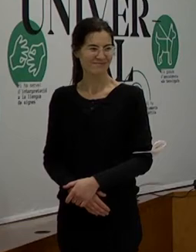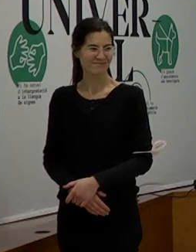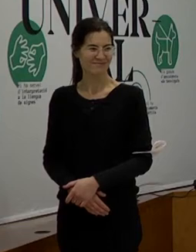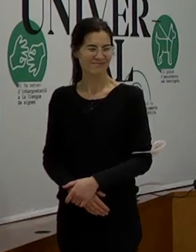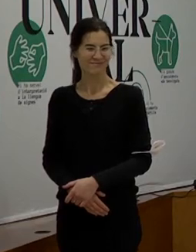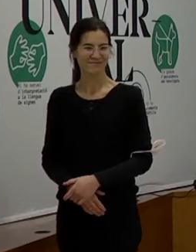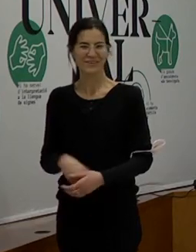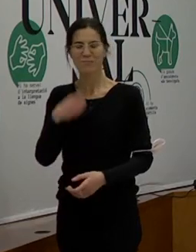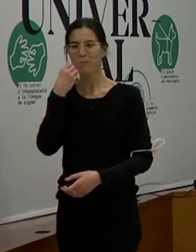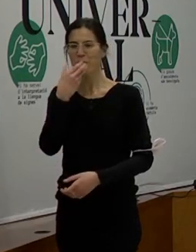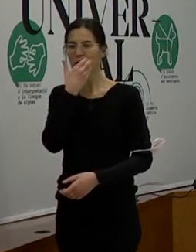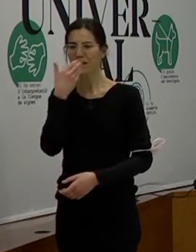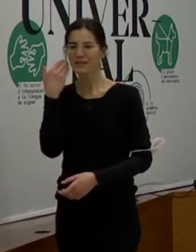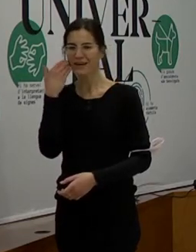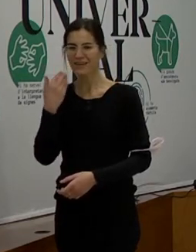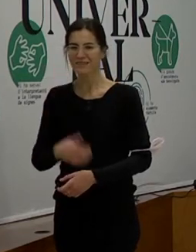Bona tarda.